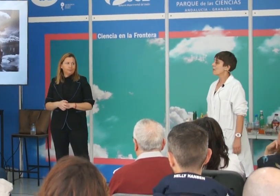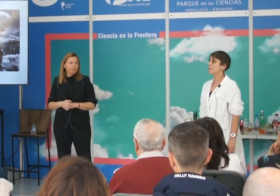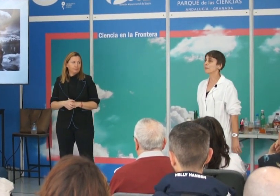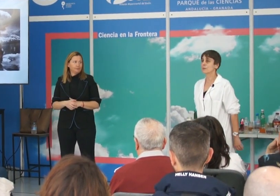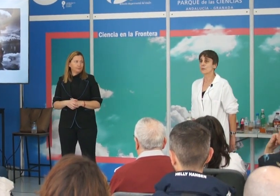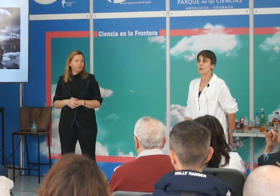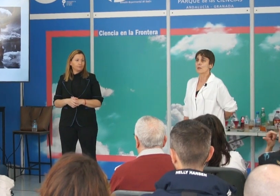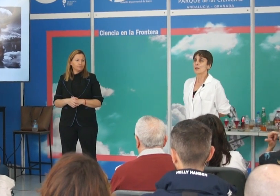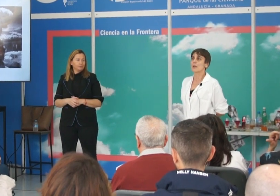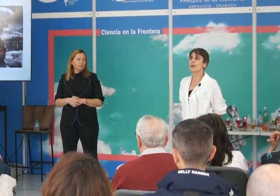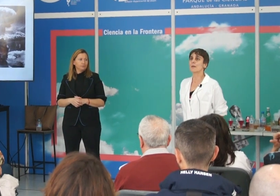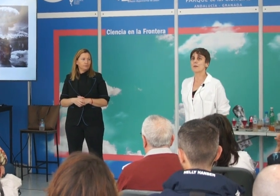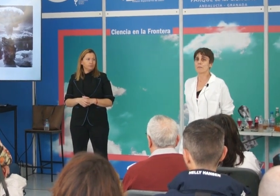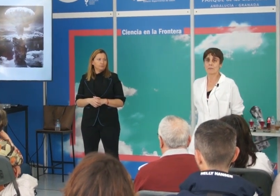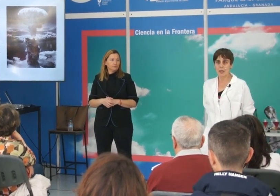Bien.